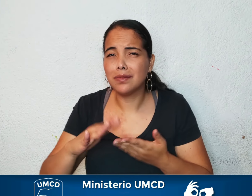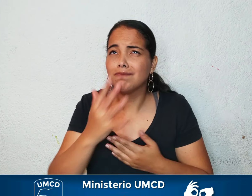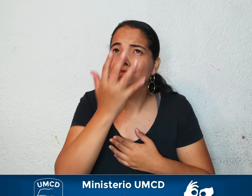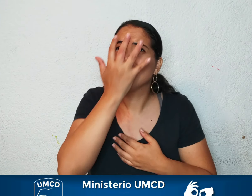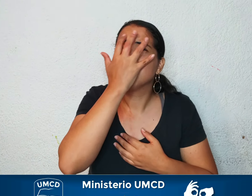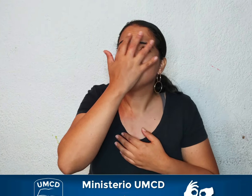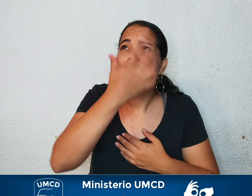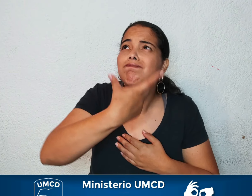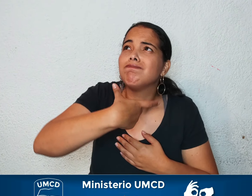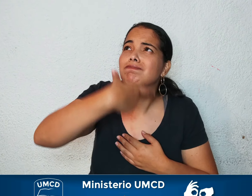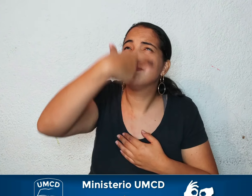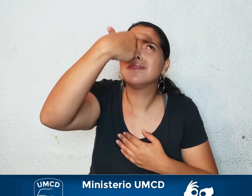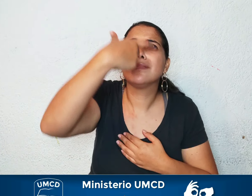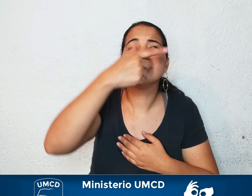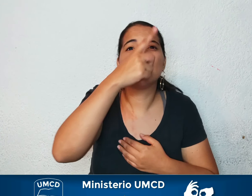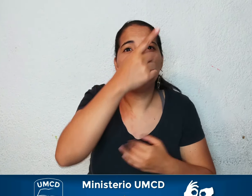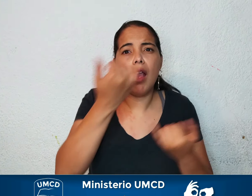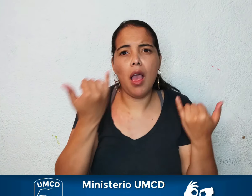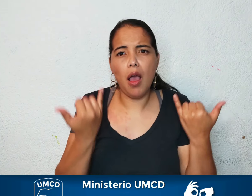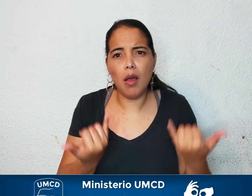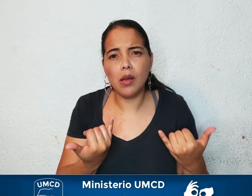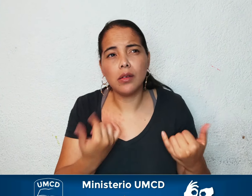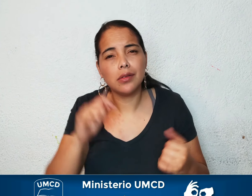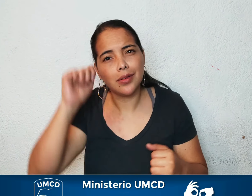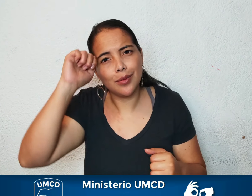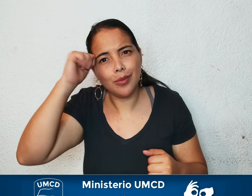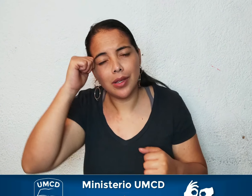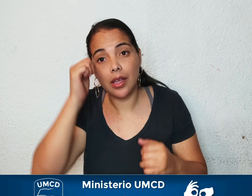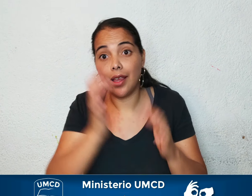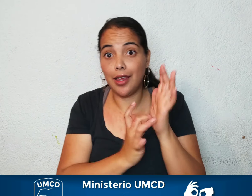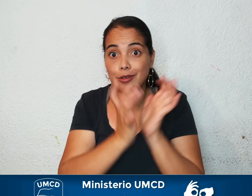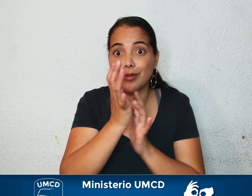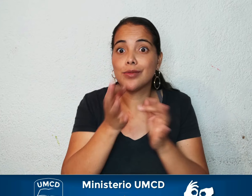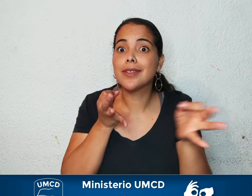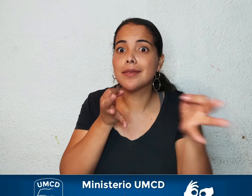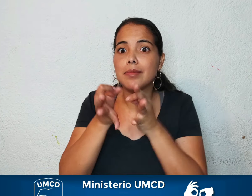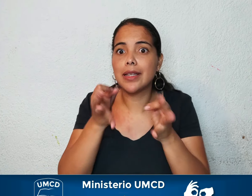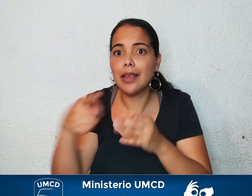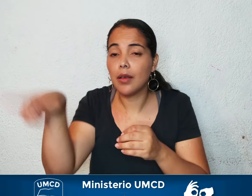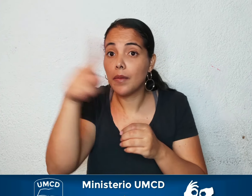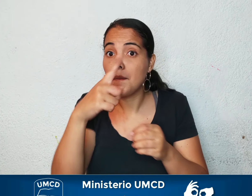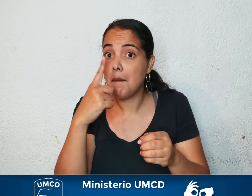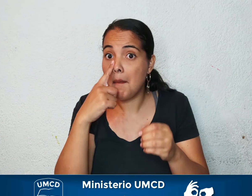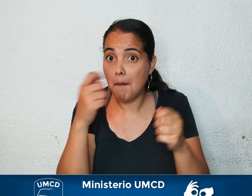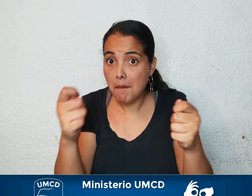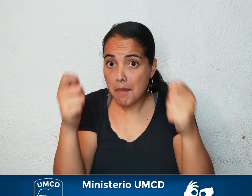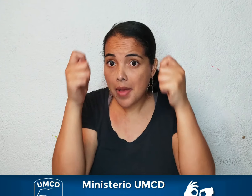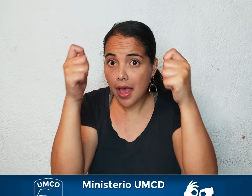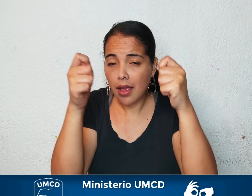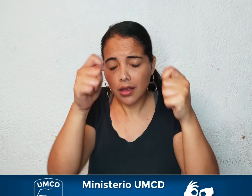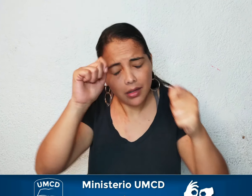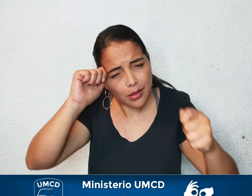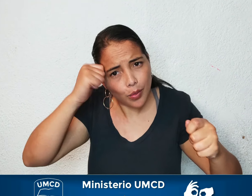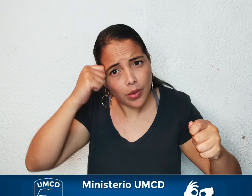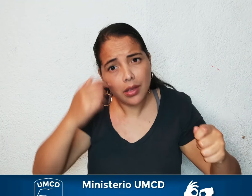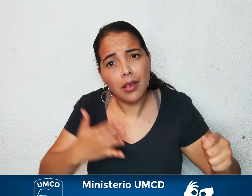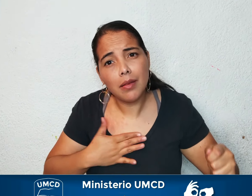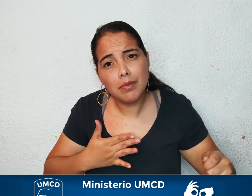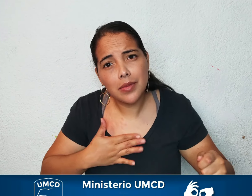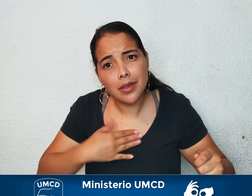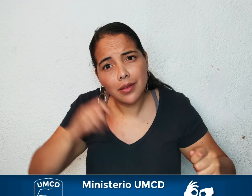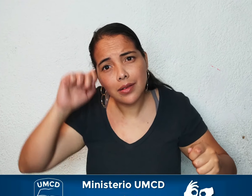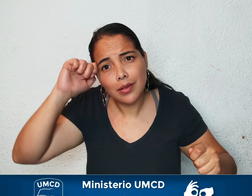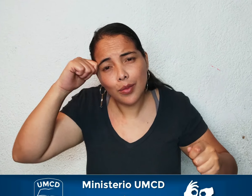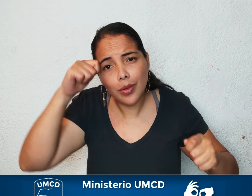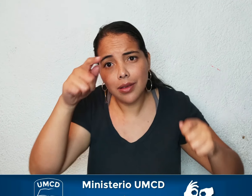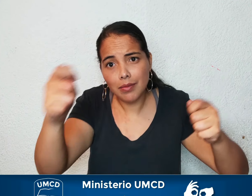nuestros pecados. Cuando Jesucristo estaba compartiendo el pan y el vino, les estaba diciendo a los discípulos: yo quiero que miren